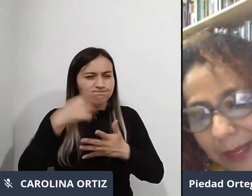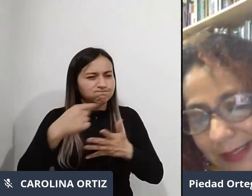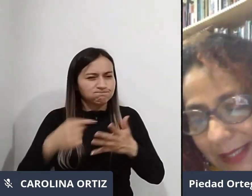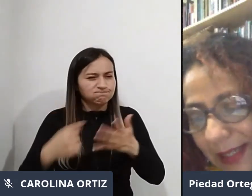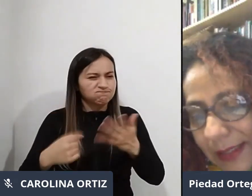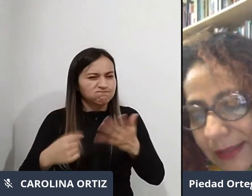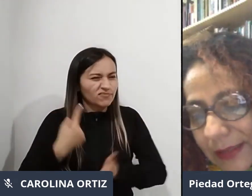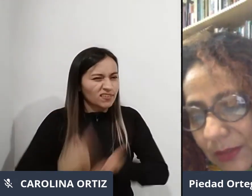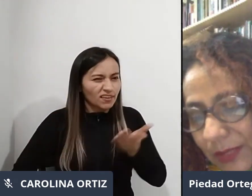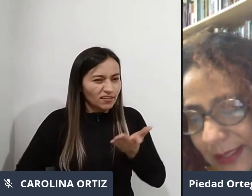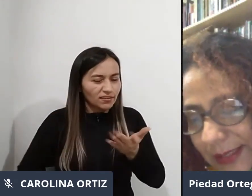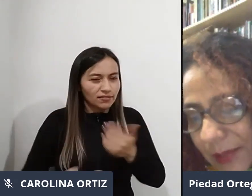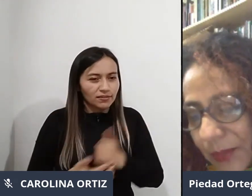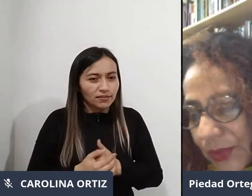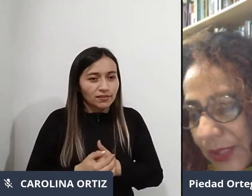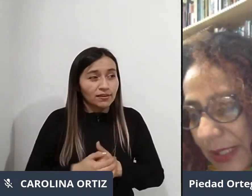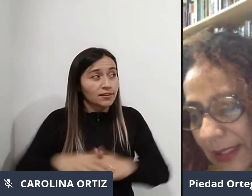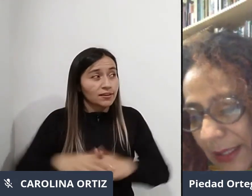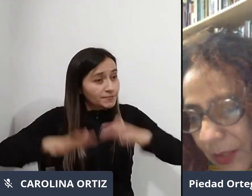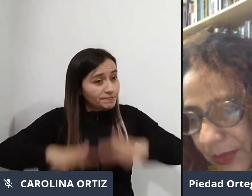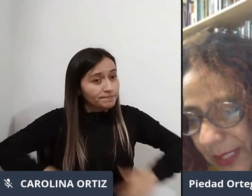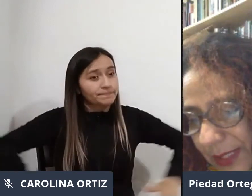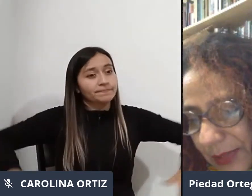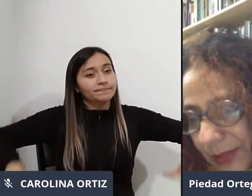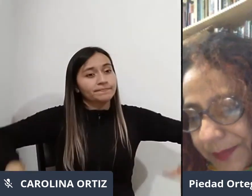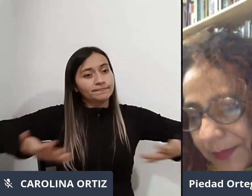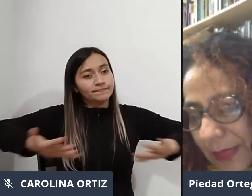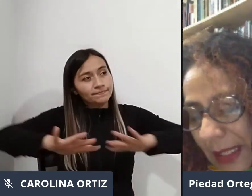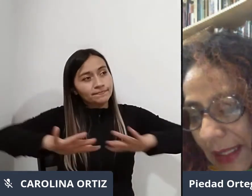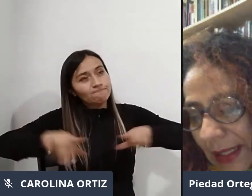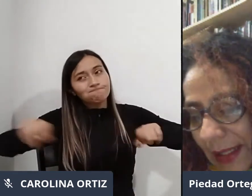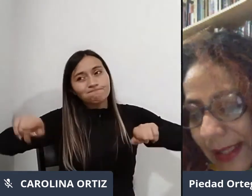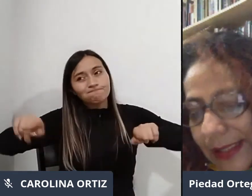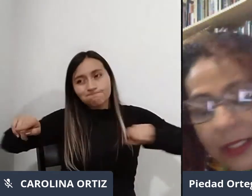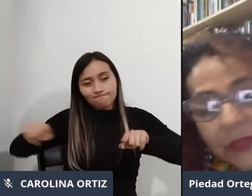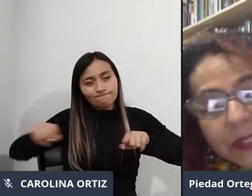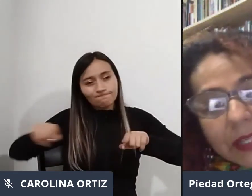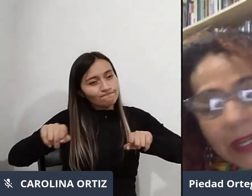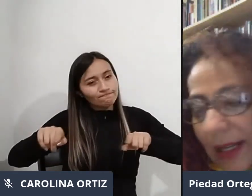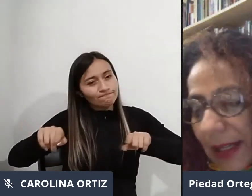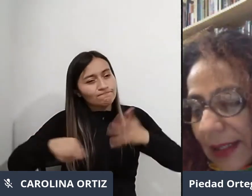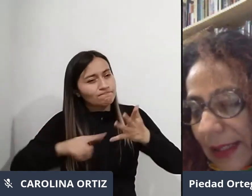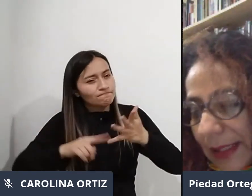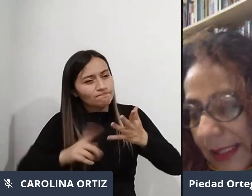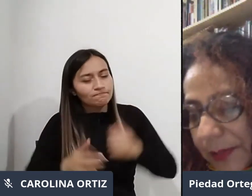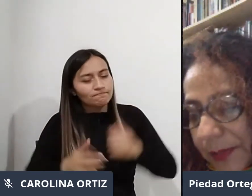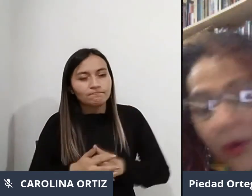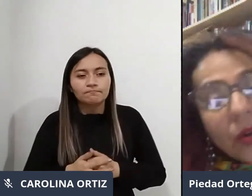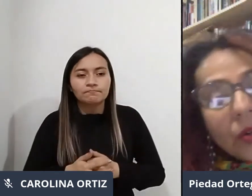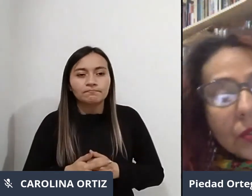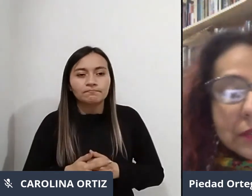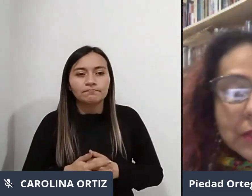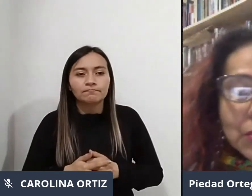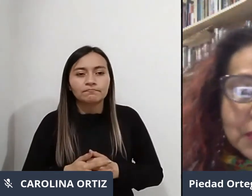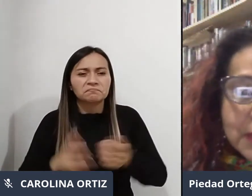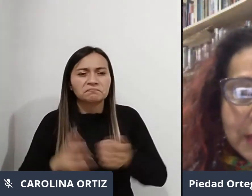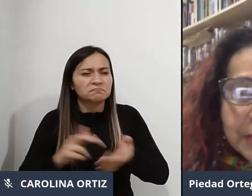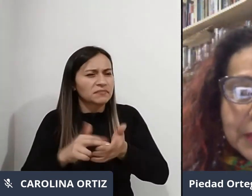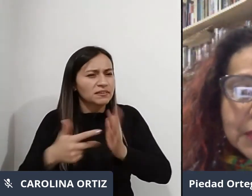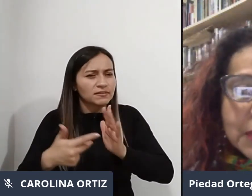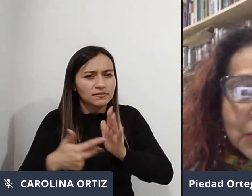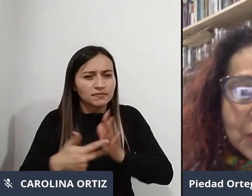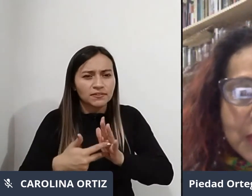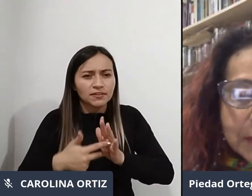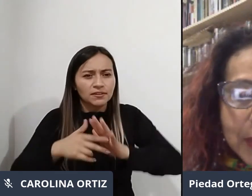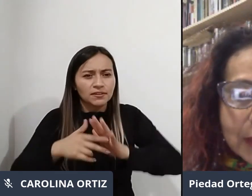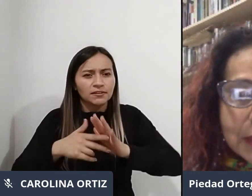qué paisajes nos estamos encontrando? ¿Qué significa el despojo de unos tiempos